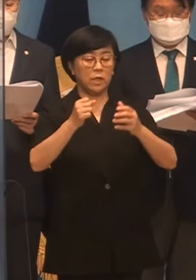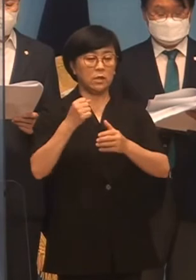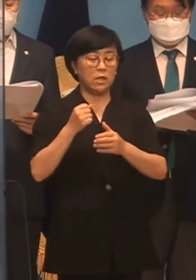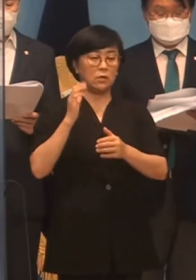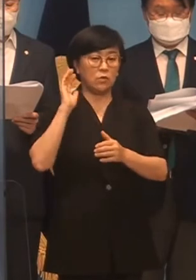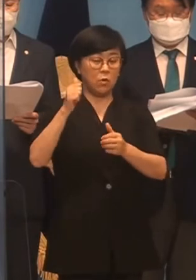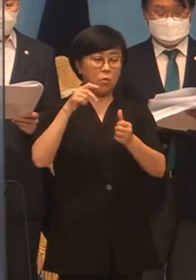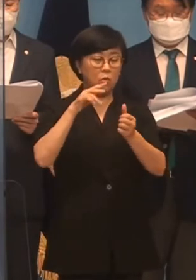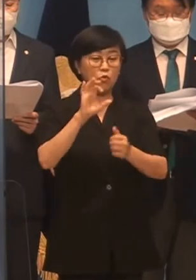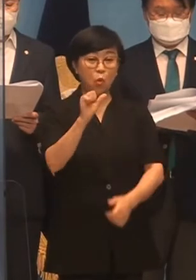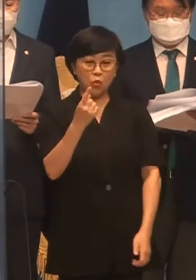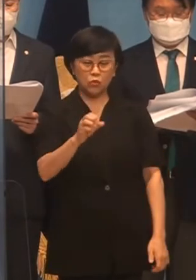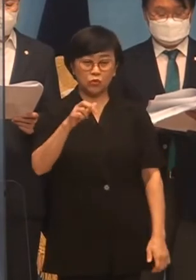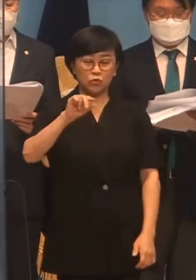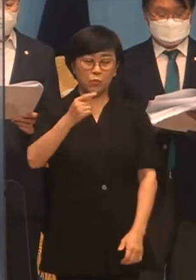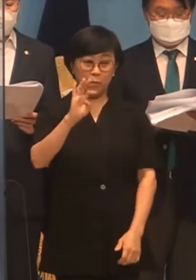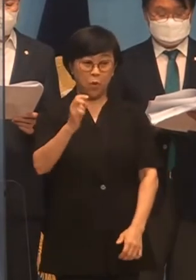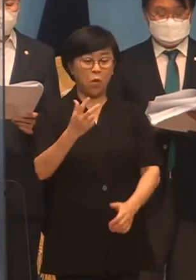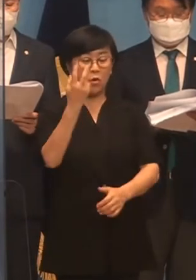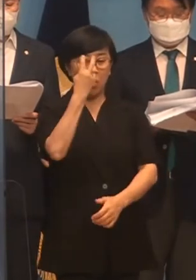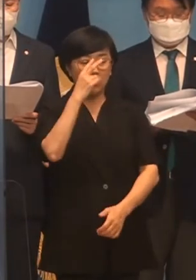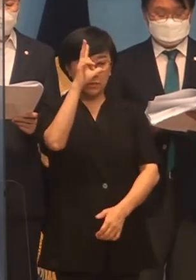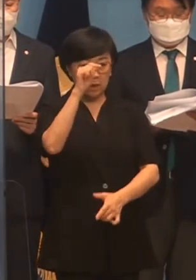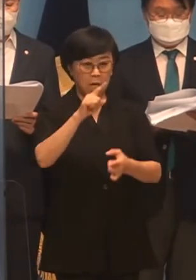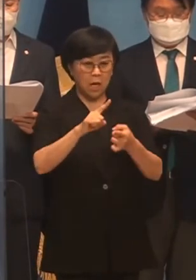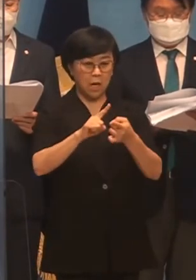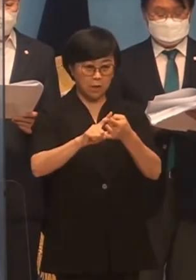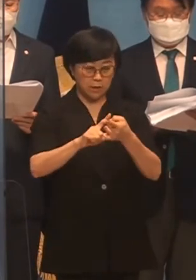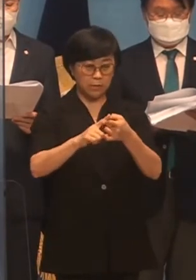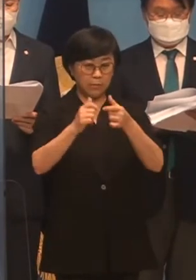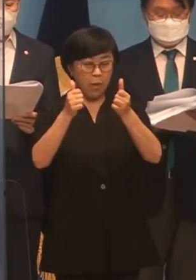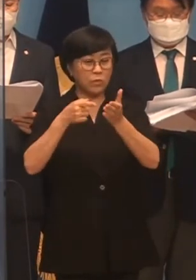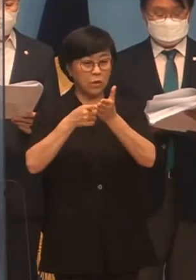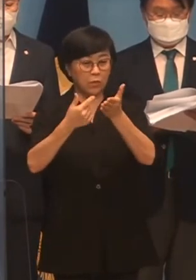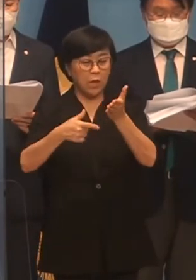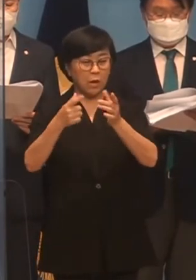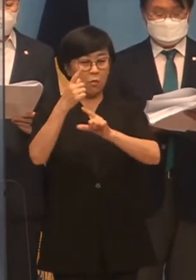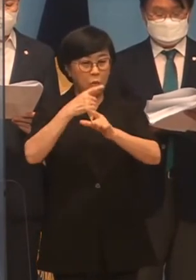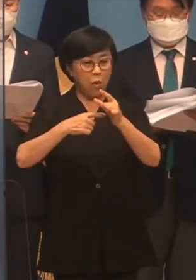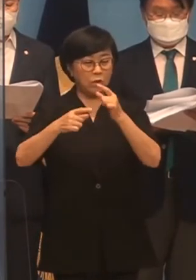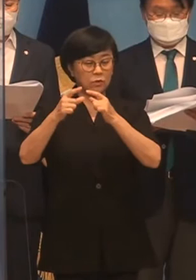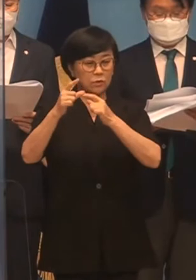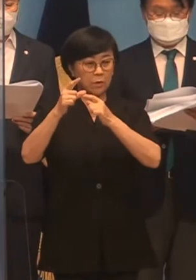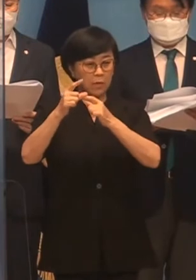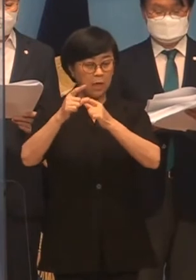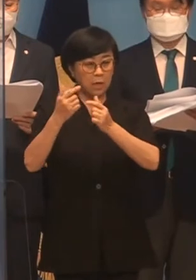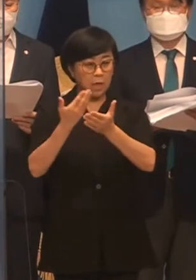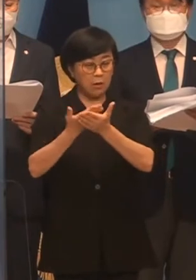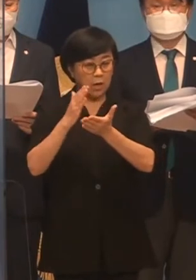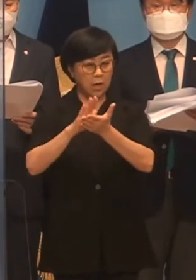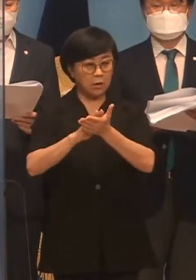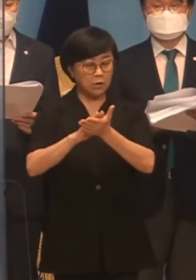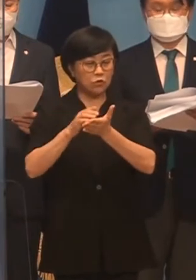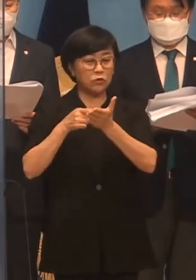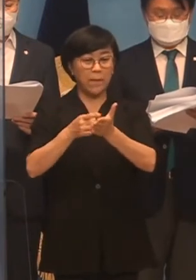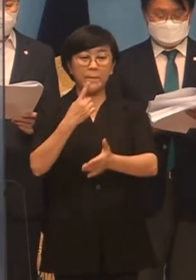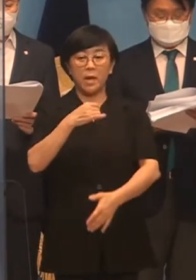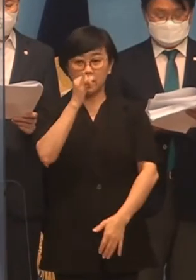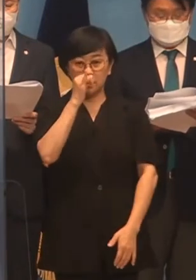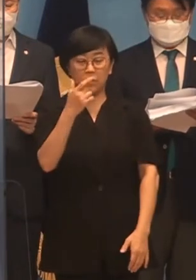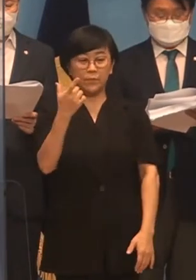중 한 분인 홍준표 후보는 검찰은 공소유지를 위한 보안 수사 기능만 유지하도록 개혁하는 방안을 주장하신 바